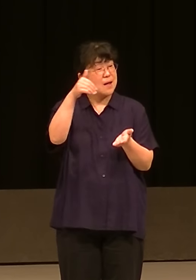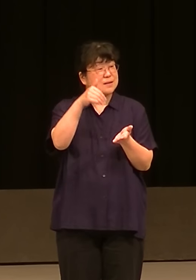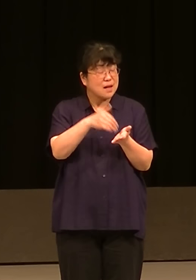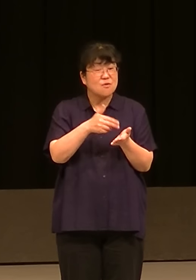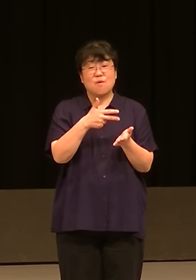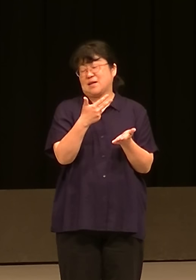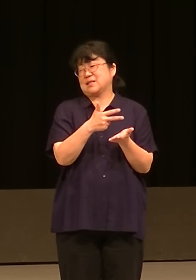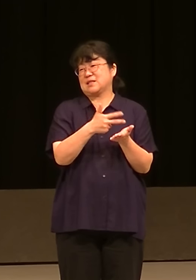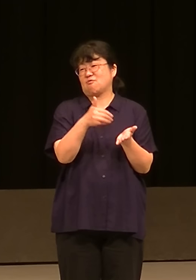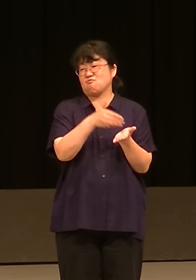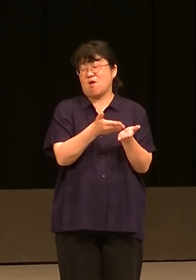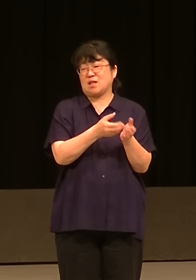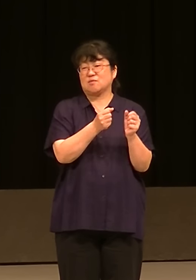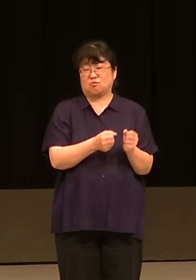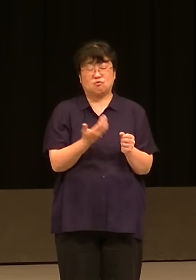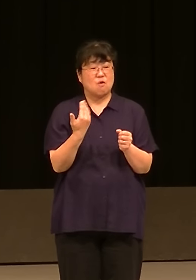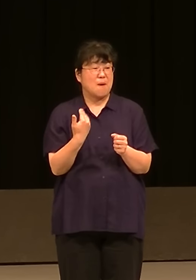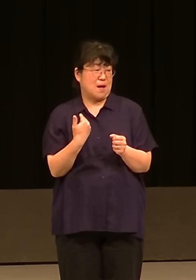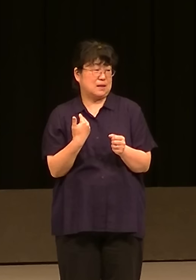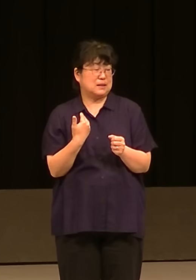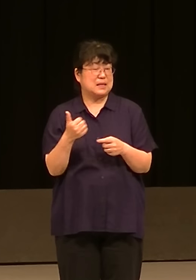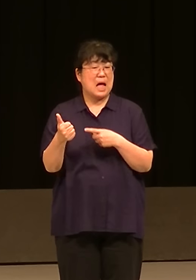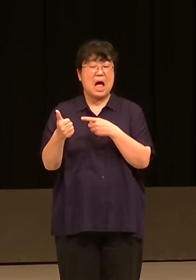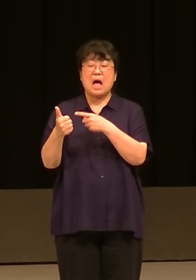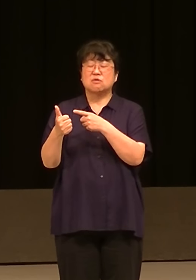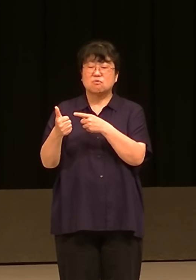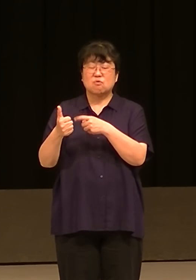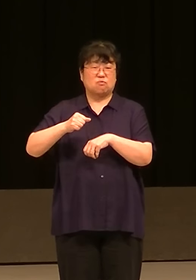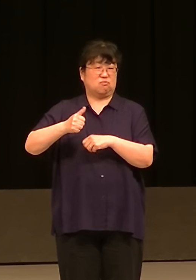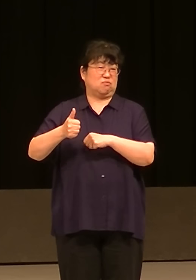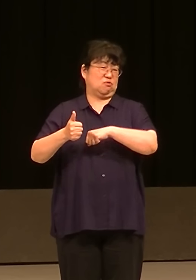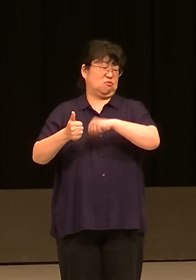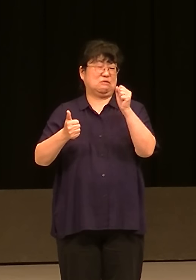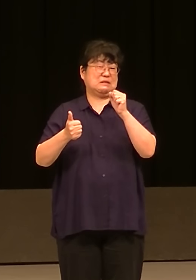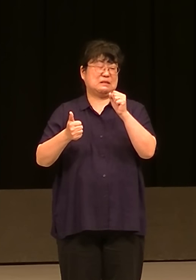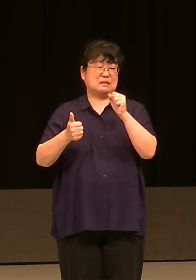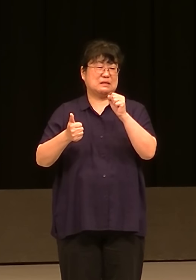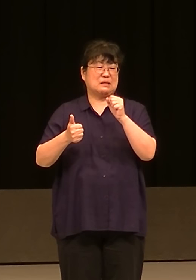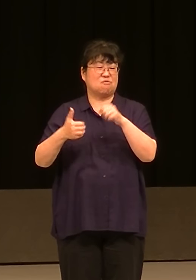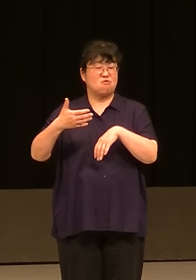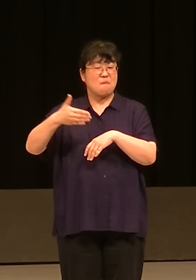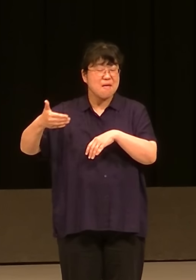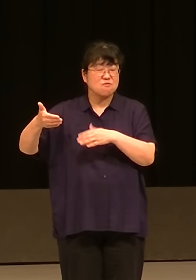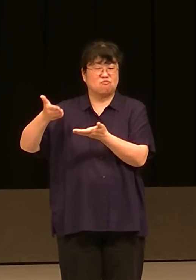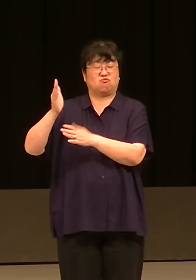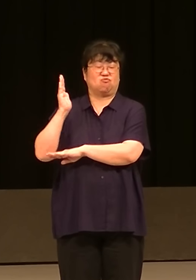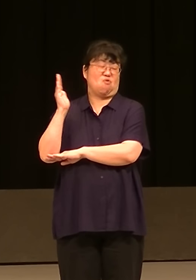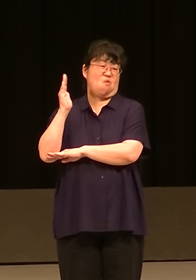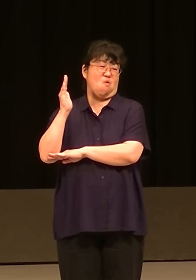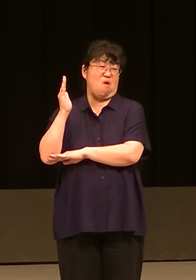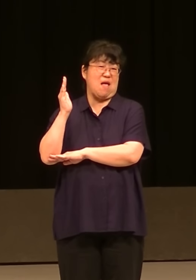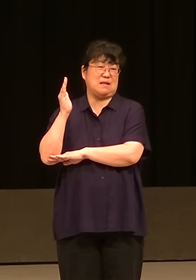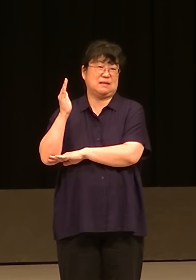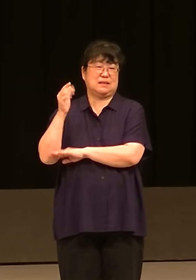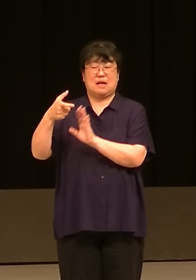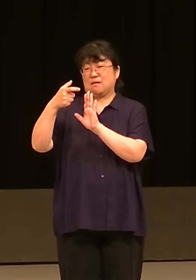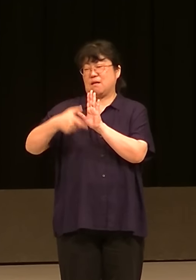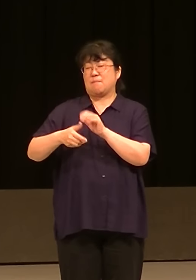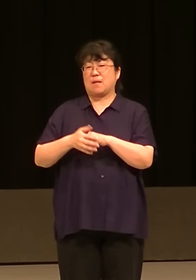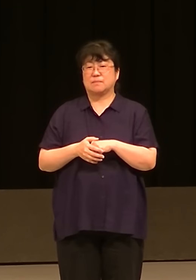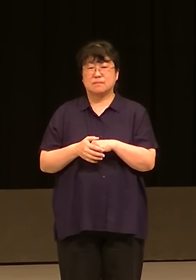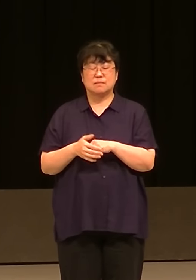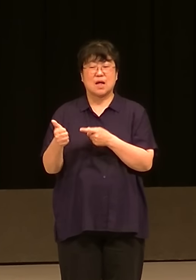ました。あの男の許し難き米国議会演説というのでございますが、